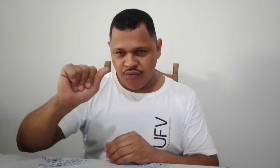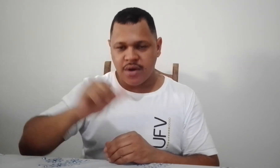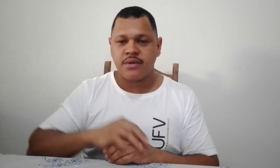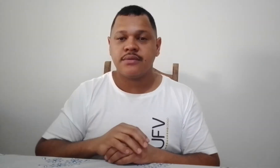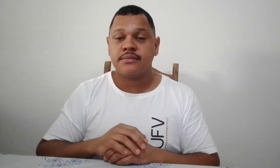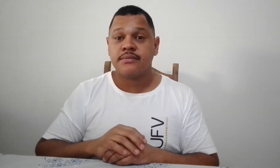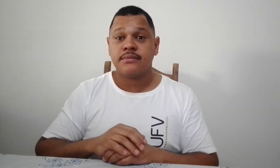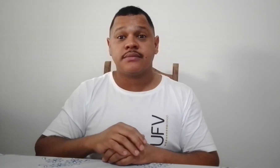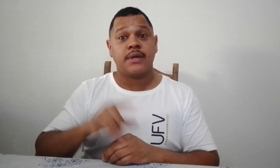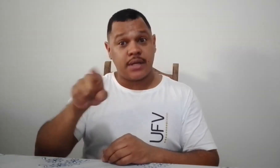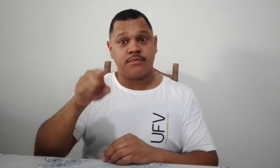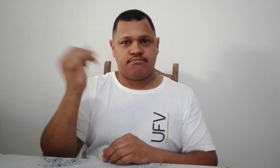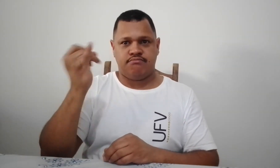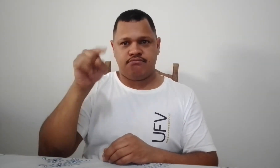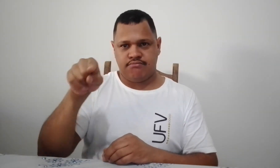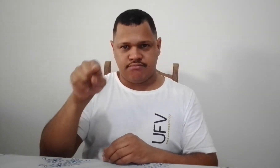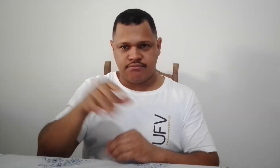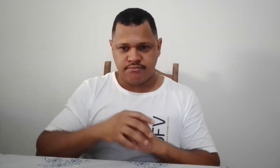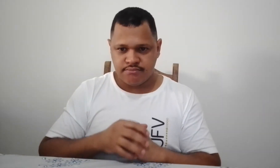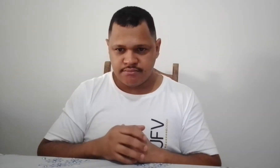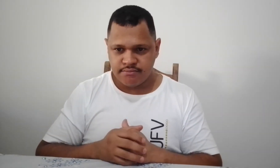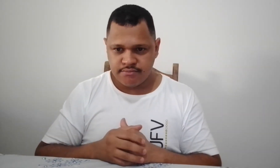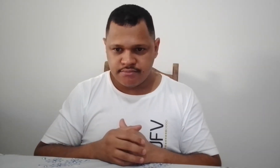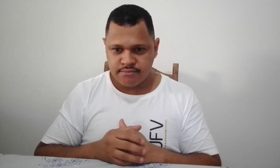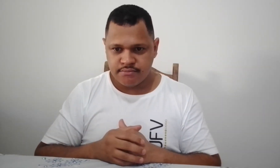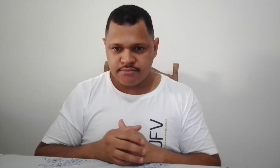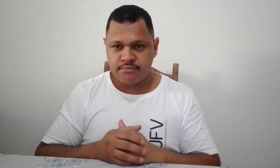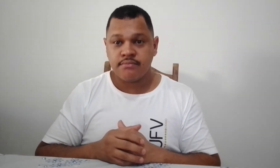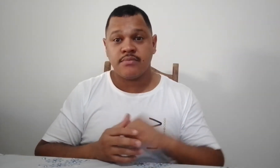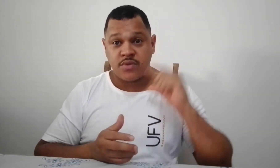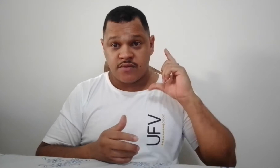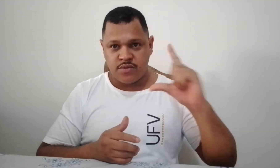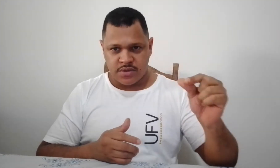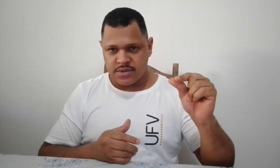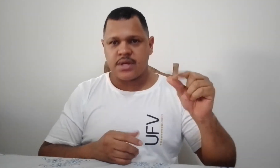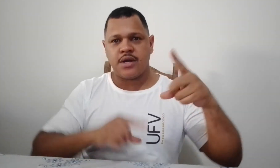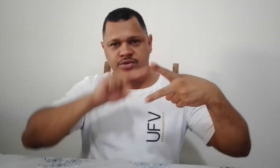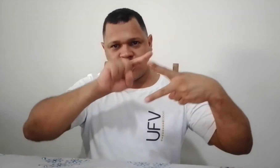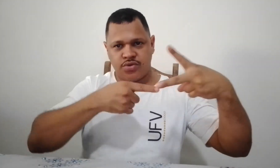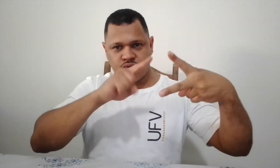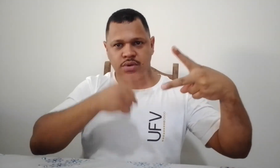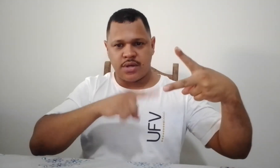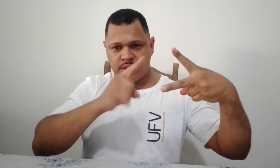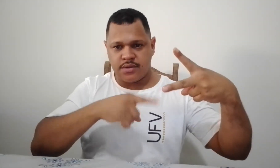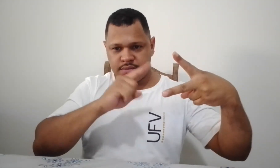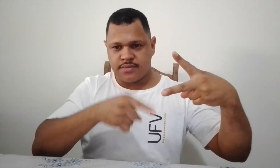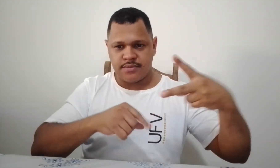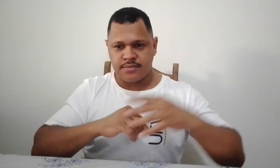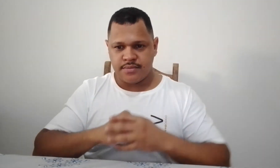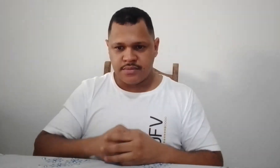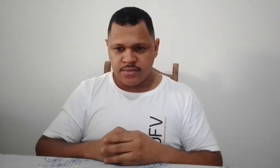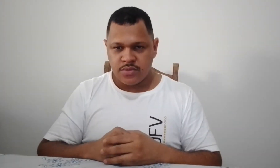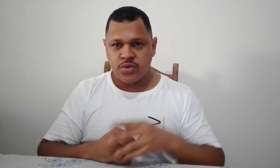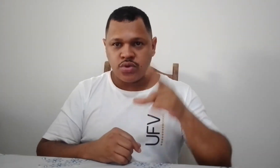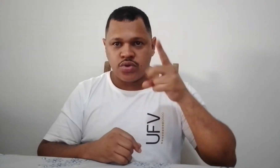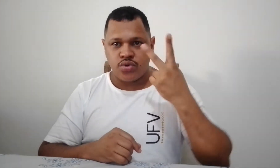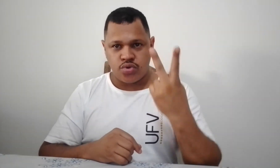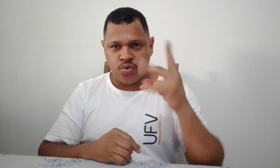da senoide, sendo que ômega é a velocidade angular, que é dada por 2πf, o que faz com que f